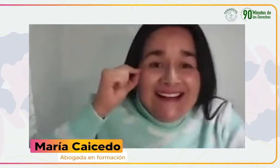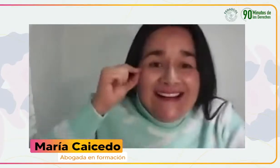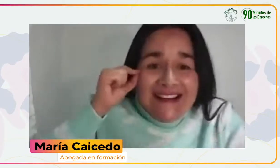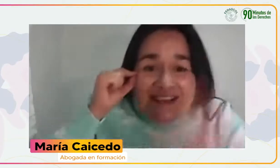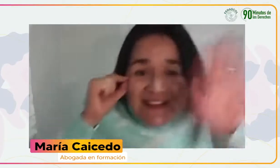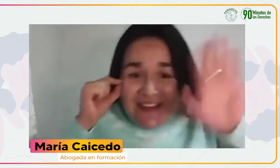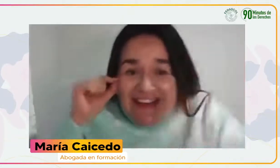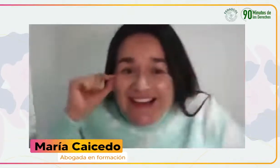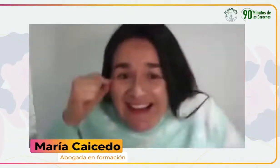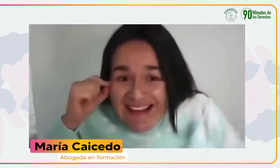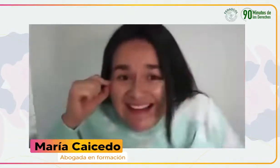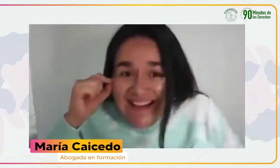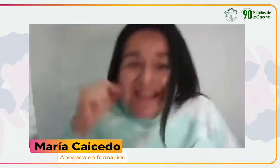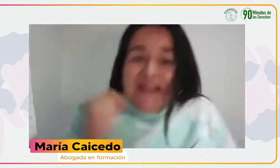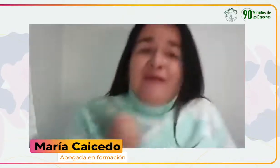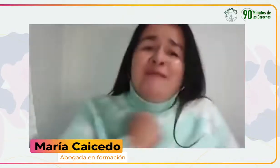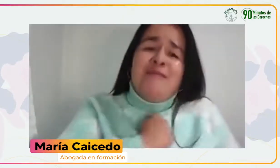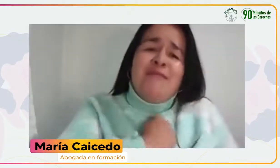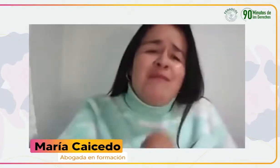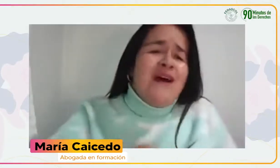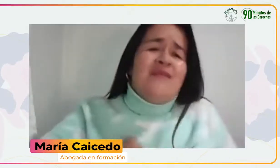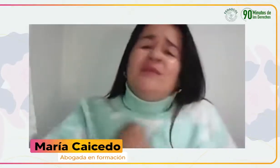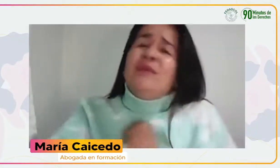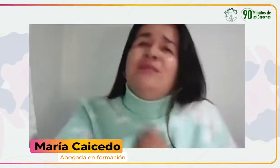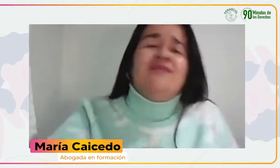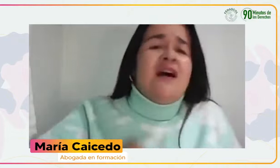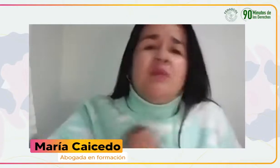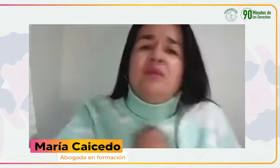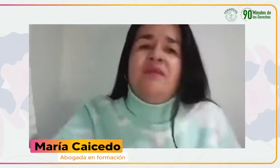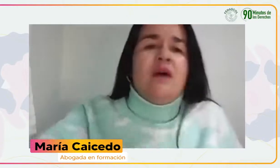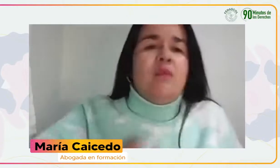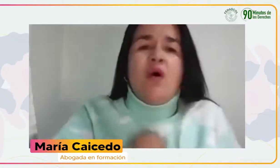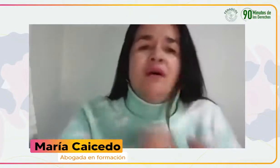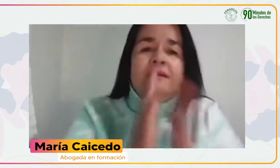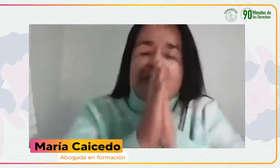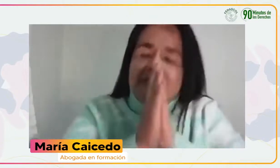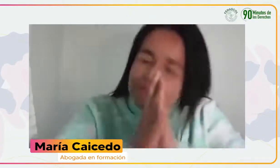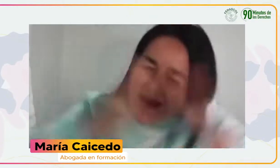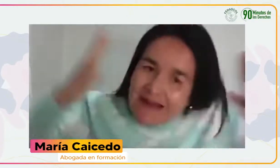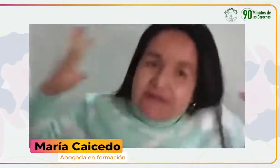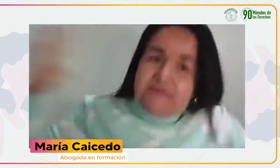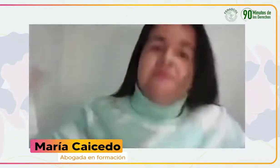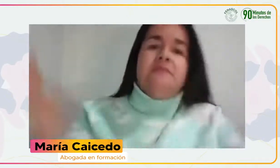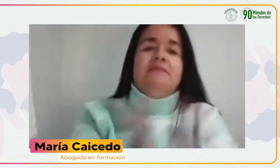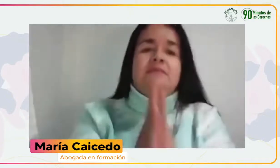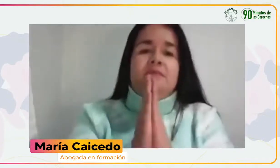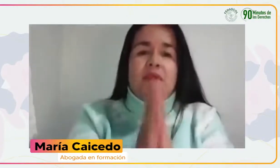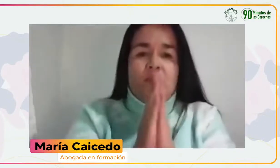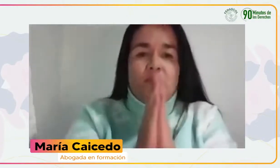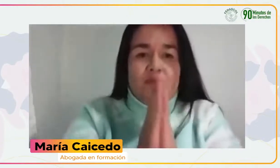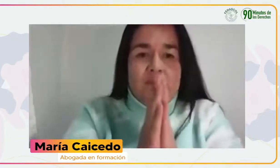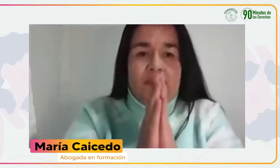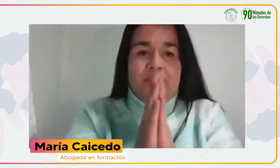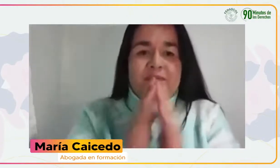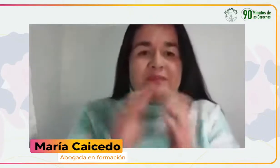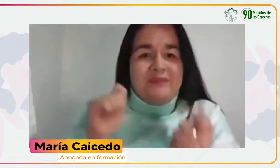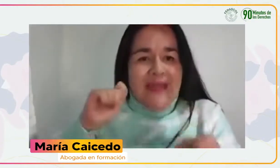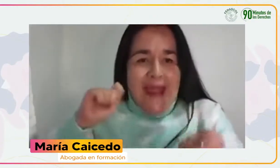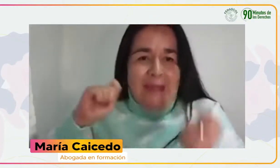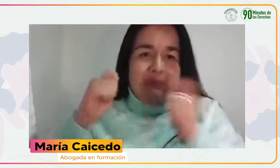Henry, yo de verdad mucho amor hacia usted y realmente le